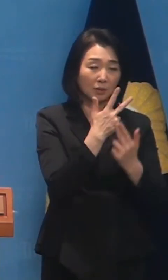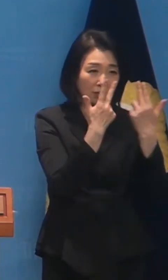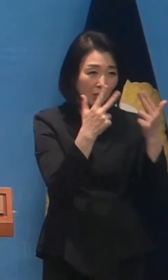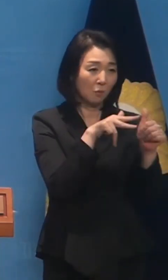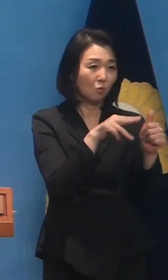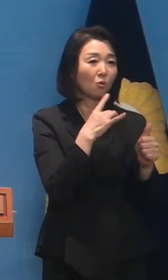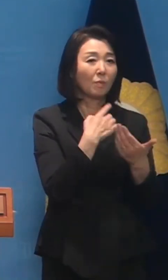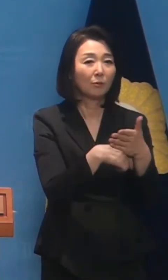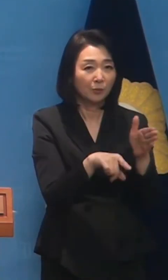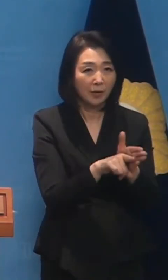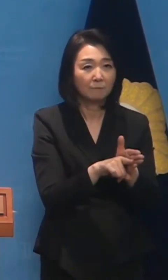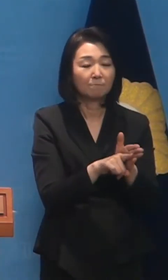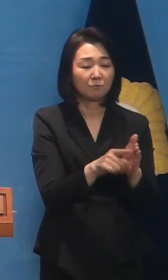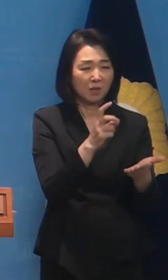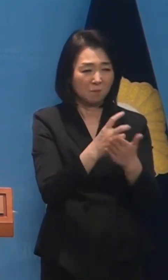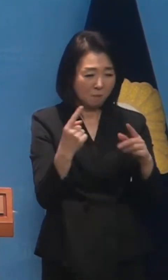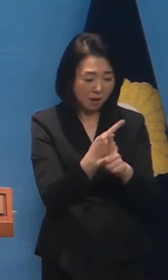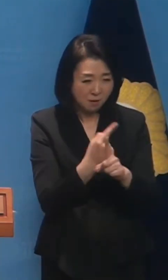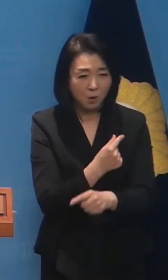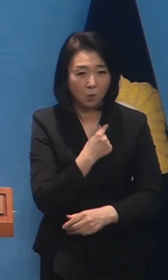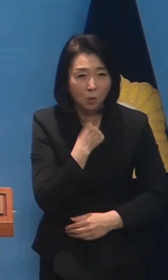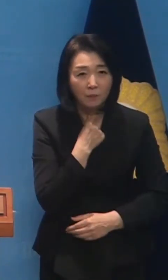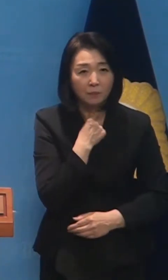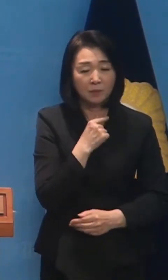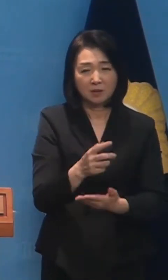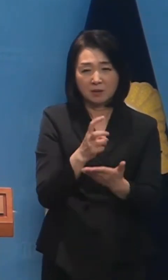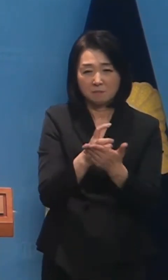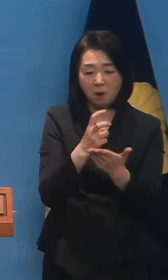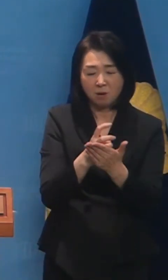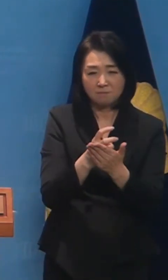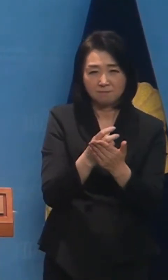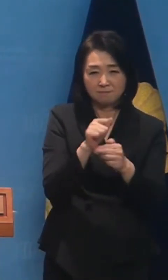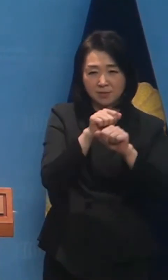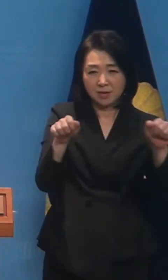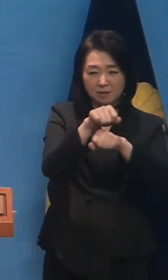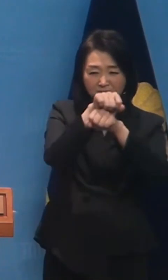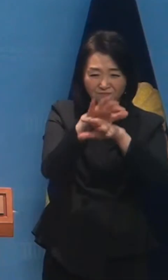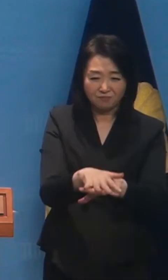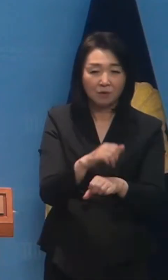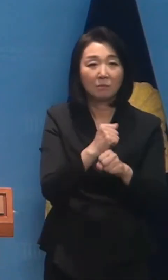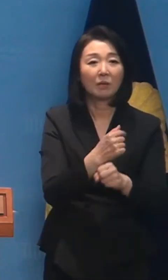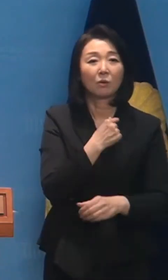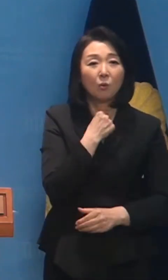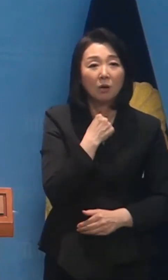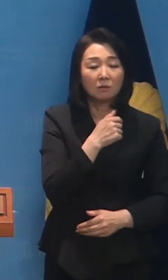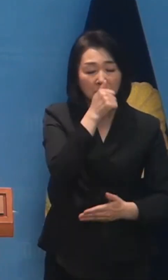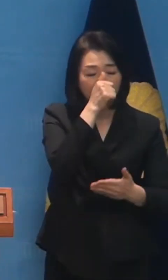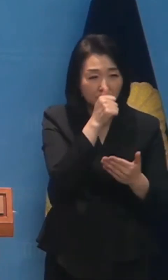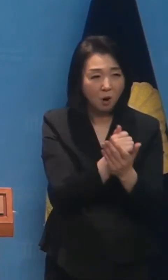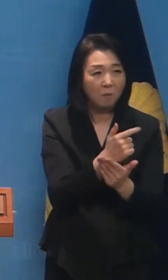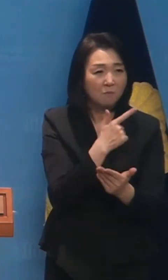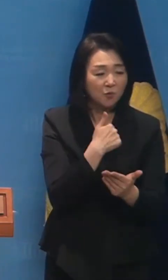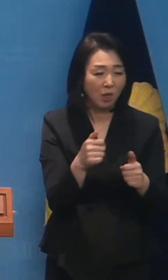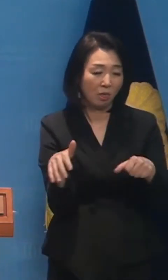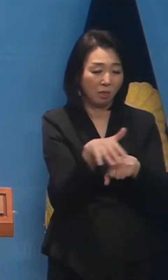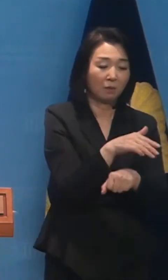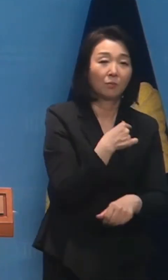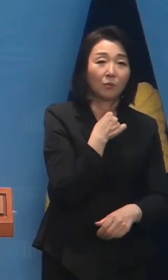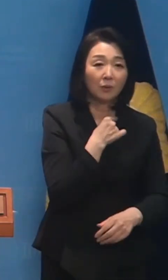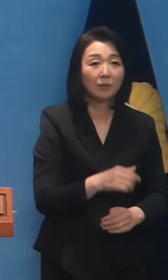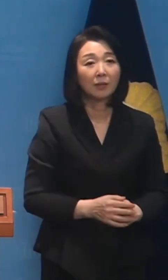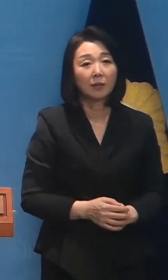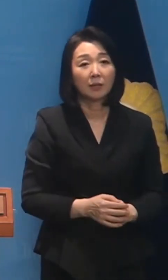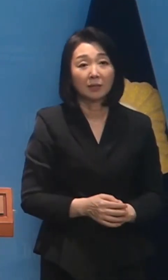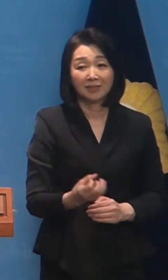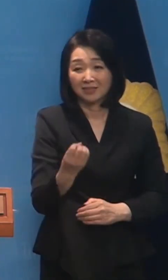이재명 후보만을 위해 법을 바꾸고 사법 체계를 뒤엎어 범죄 사실을 덮으려고 합니다.